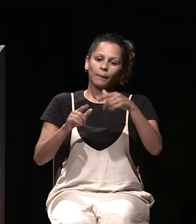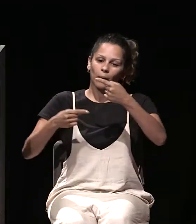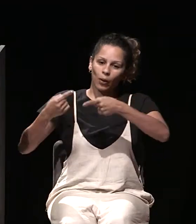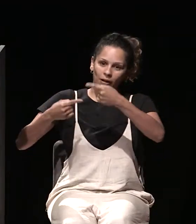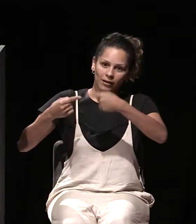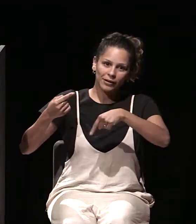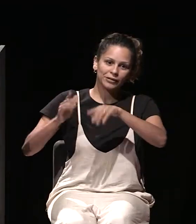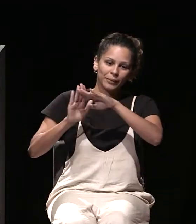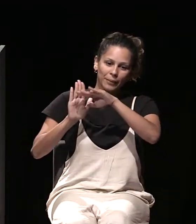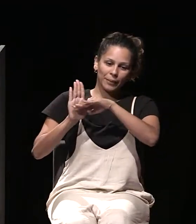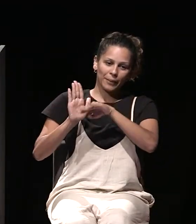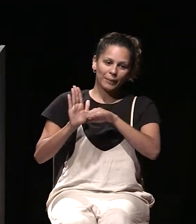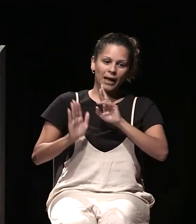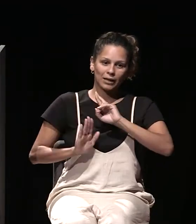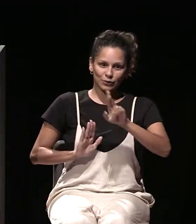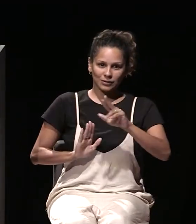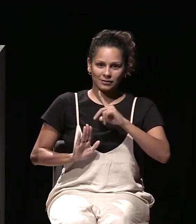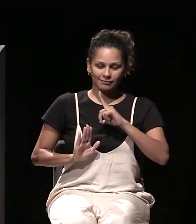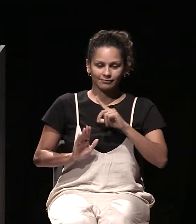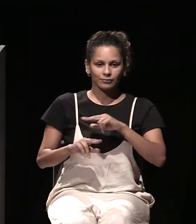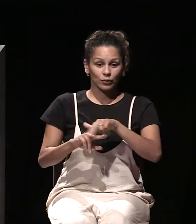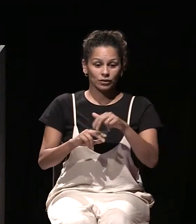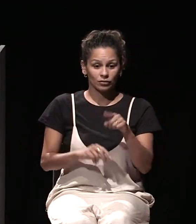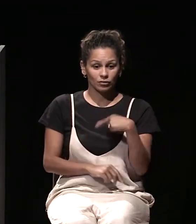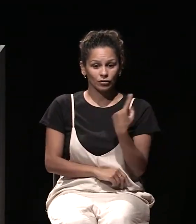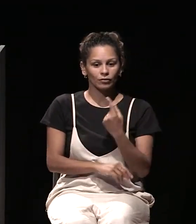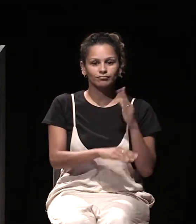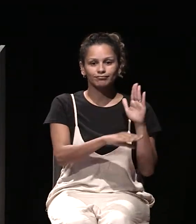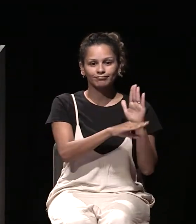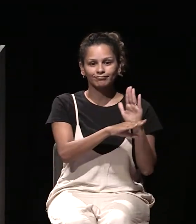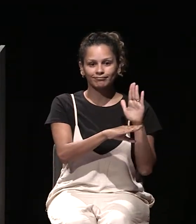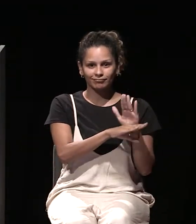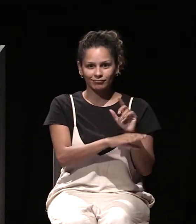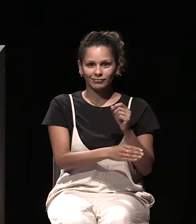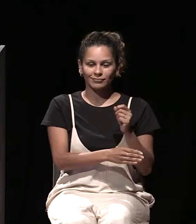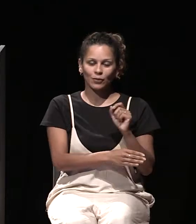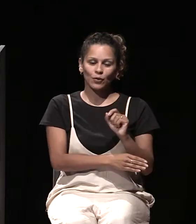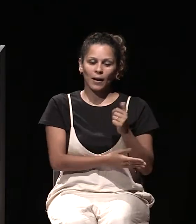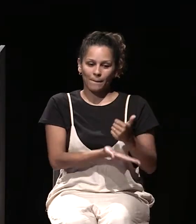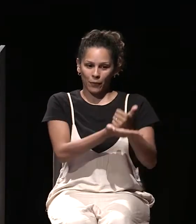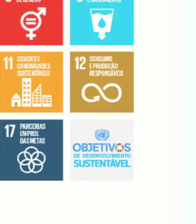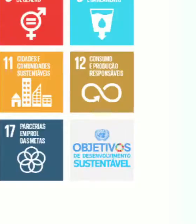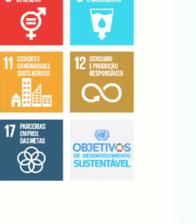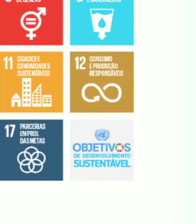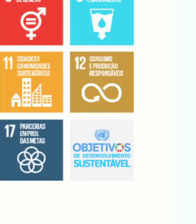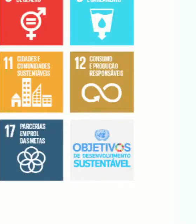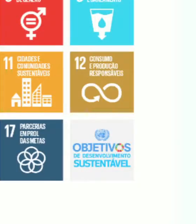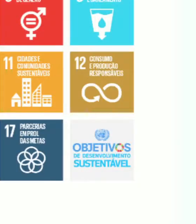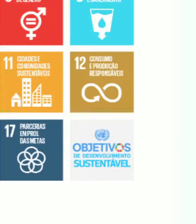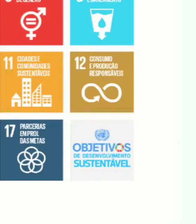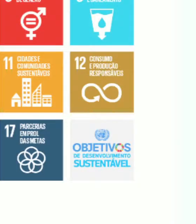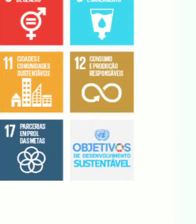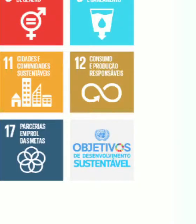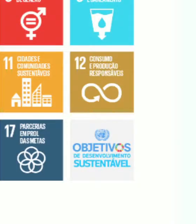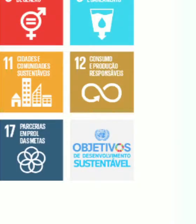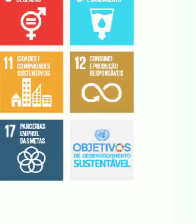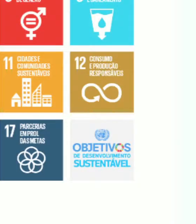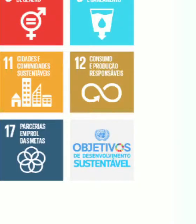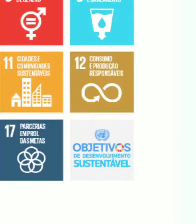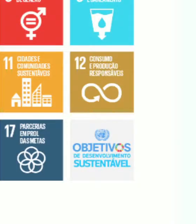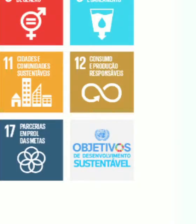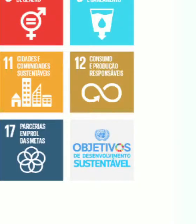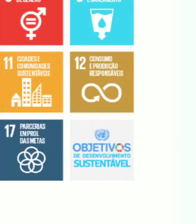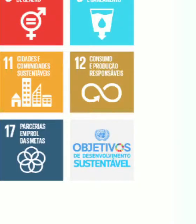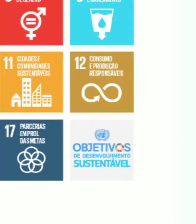Com isso, a gente está contribuindo com os ODS, 3, 4 e 5, 3, saúde e bem-estar, 4, educação de qualidade, e o